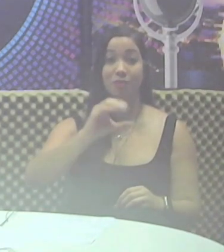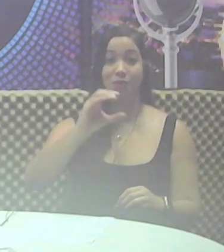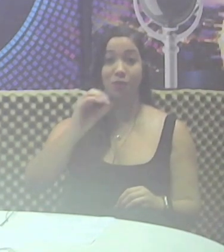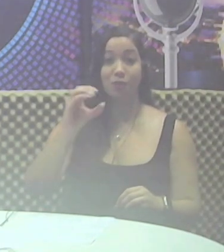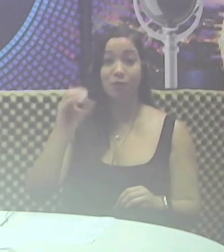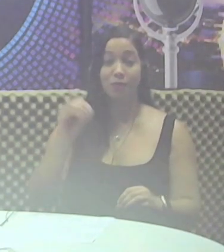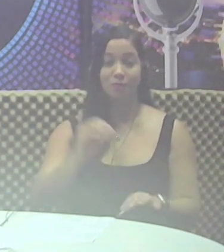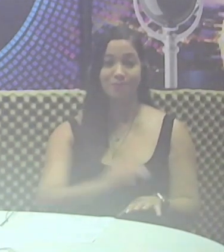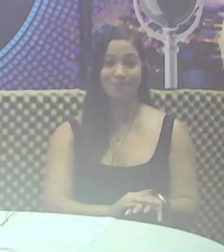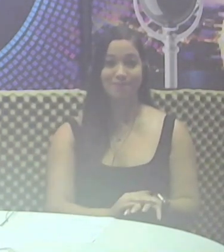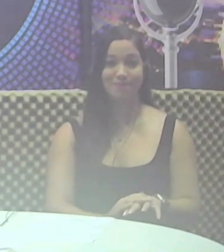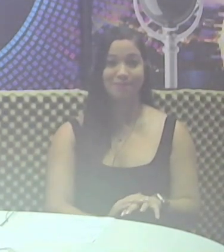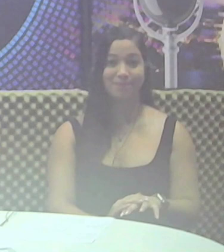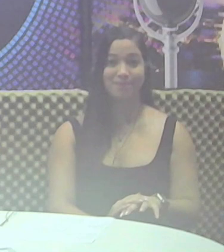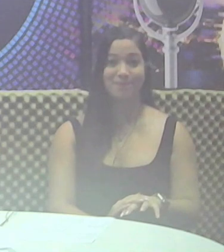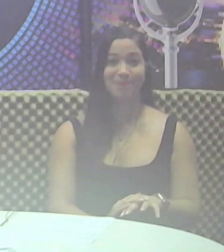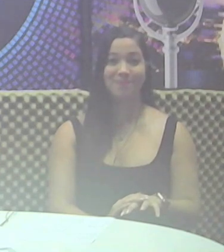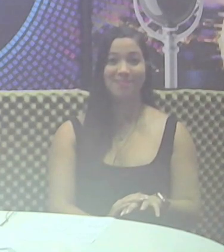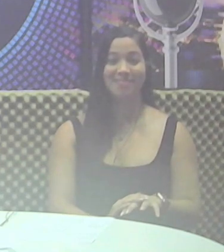3239-2800.